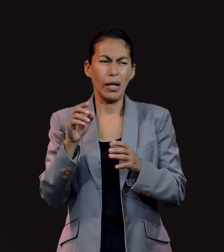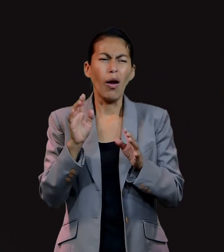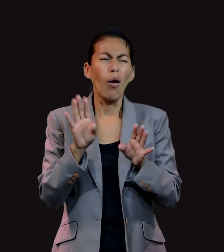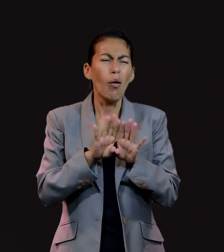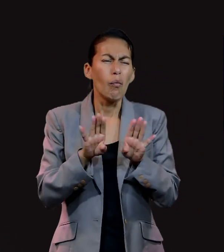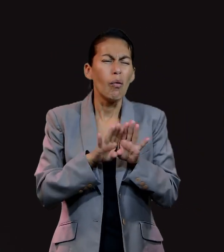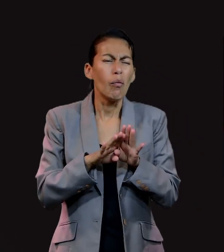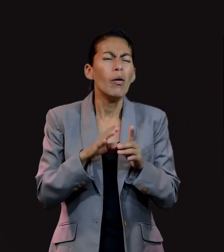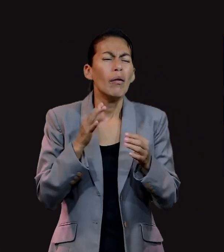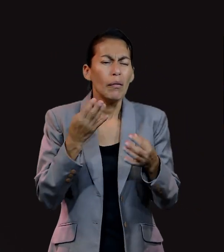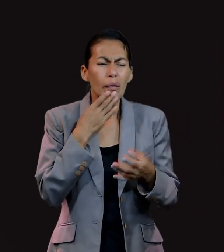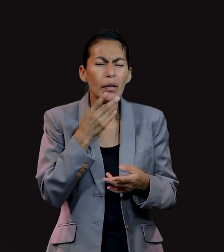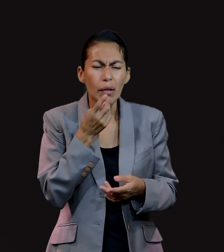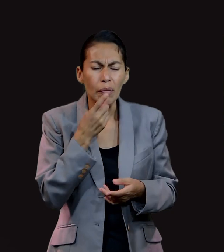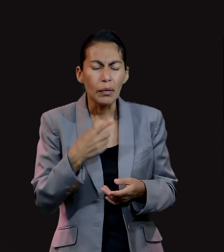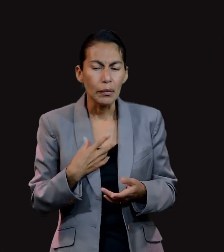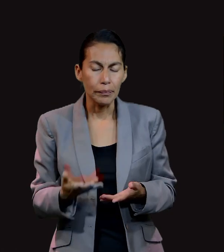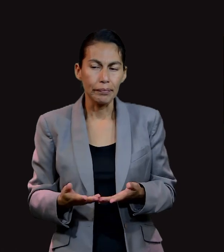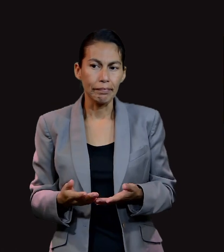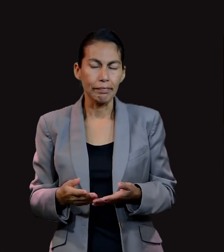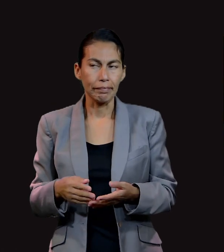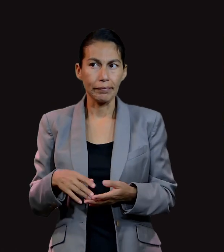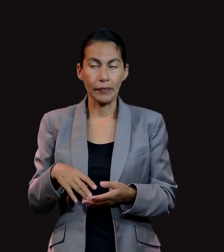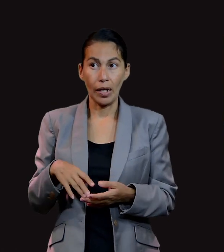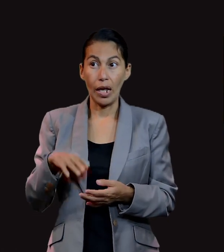de nuestro alrededor como por ejemplo